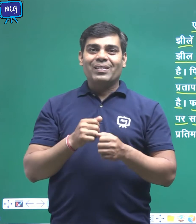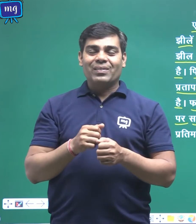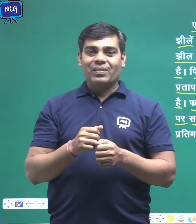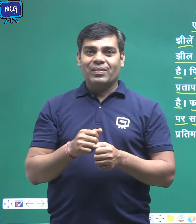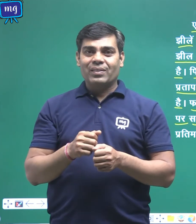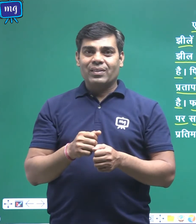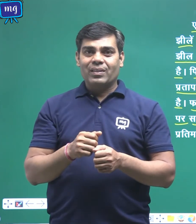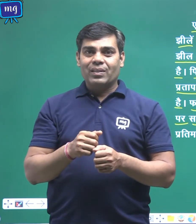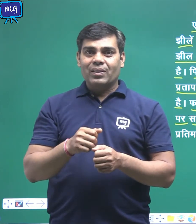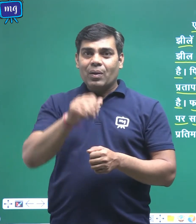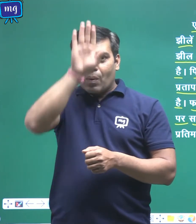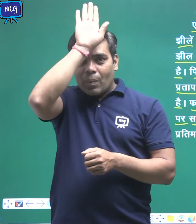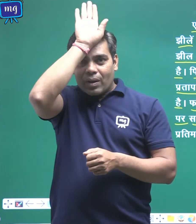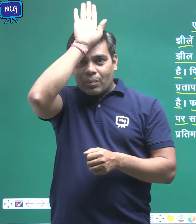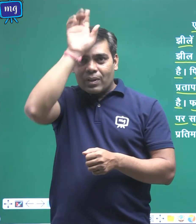महाराणा प्रताप की